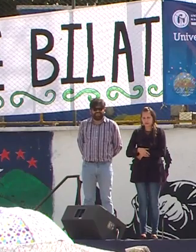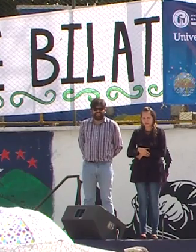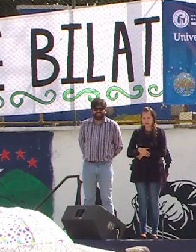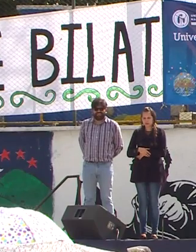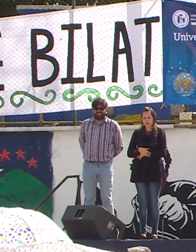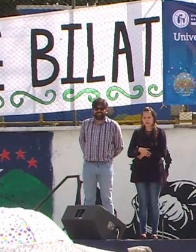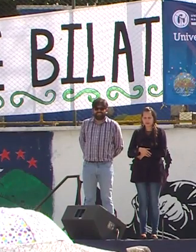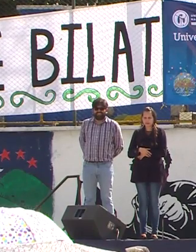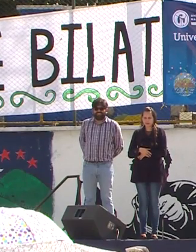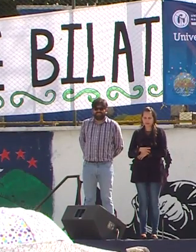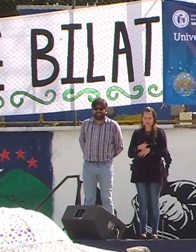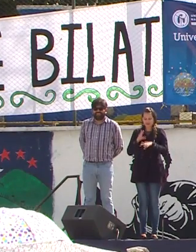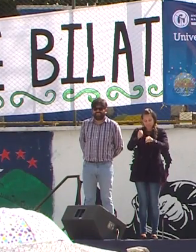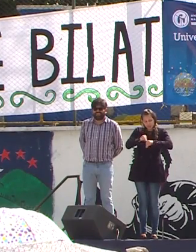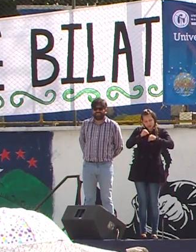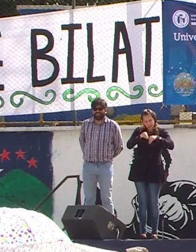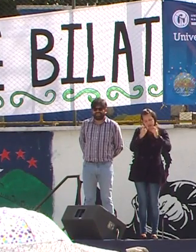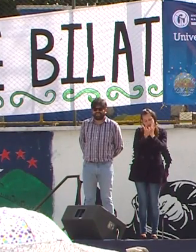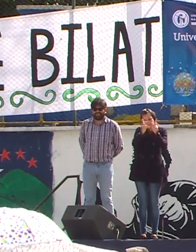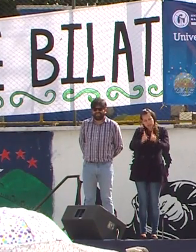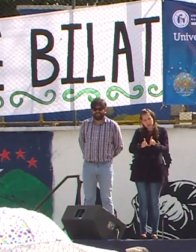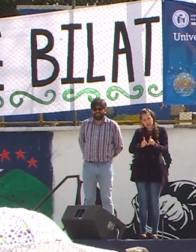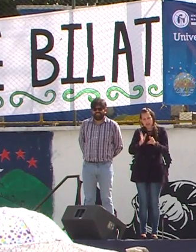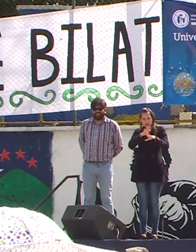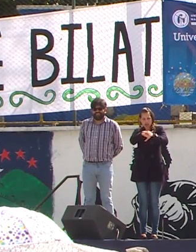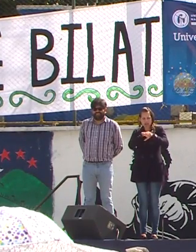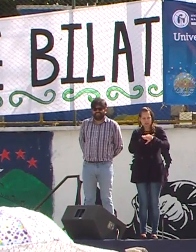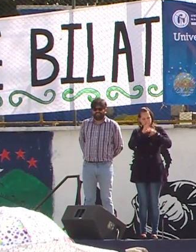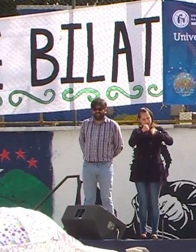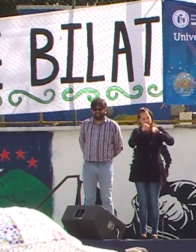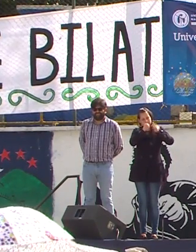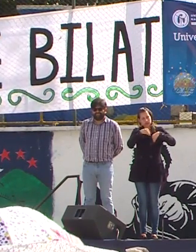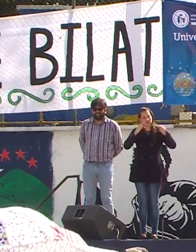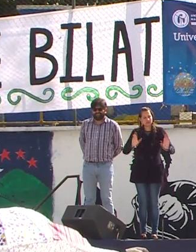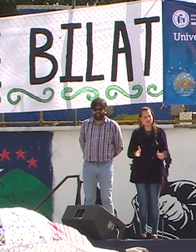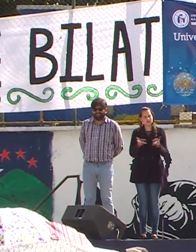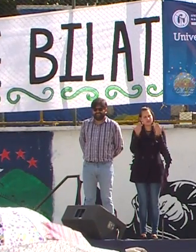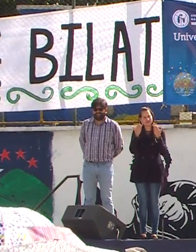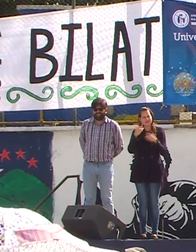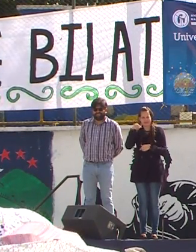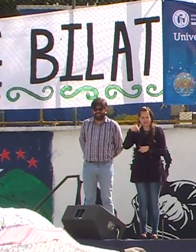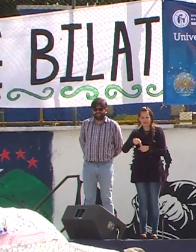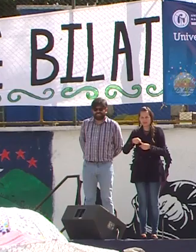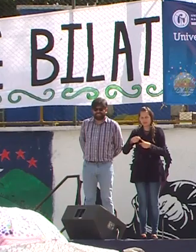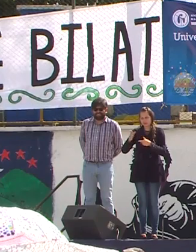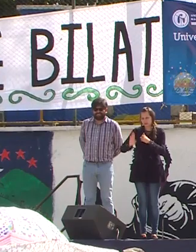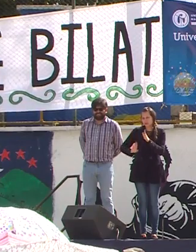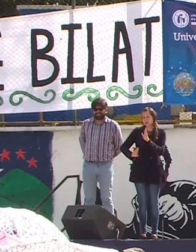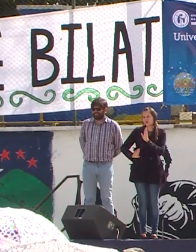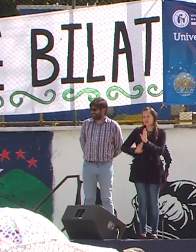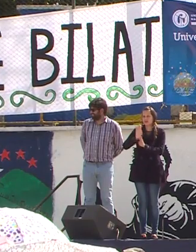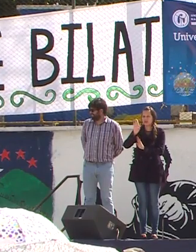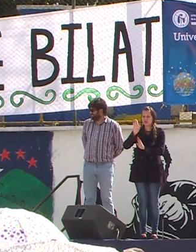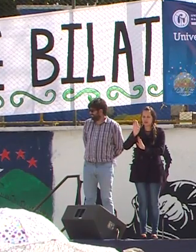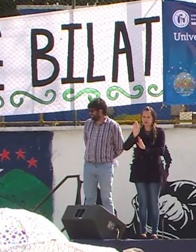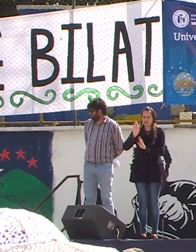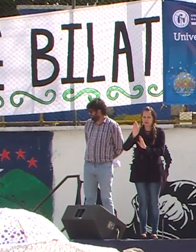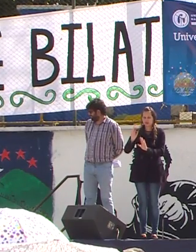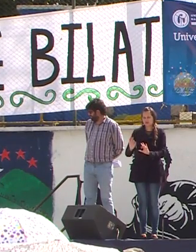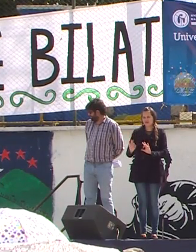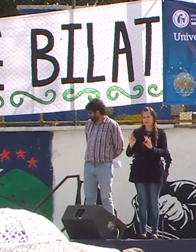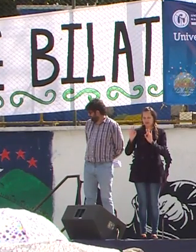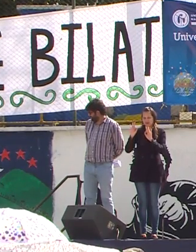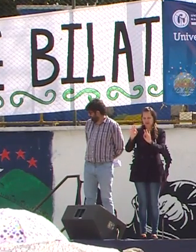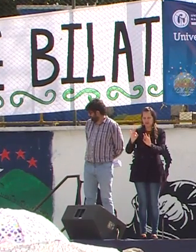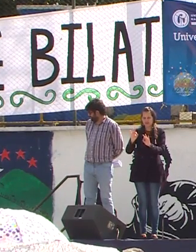de nuestros estudiantes en inglés. Aquí avanzaremos hacia la gratuidad como